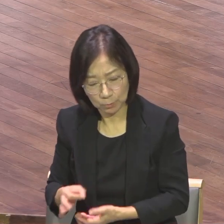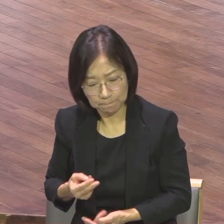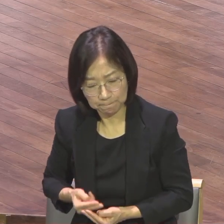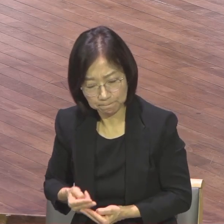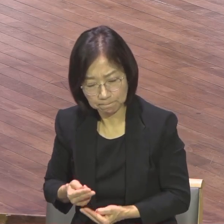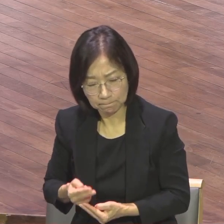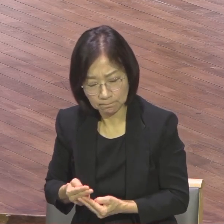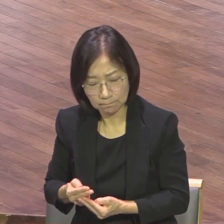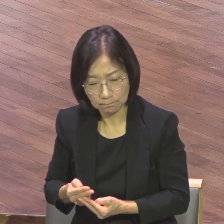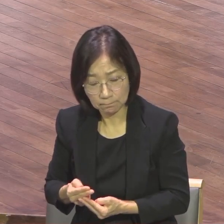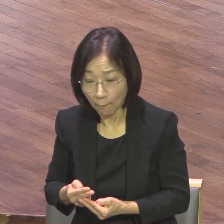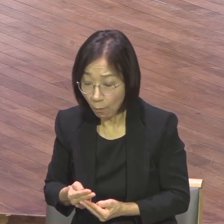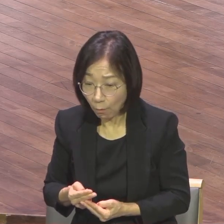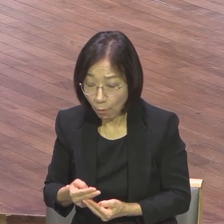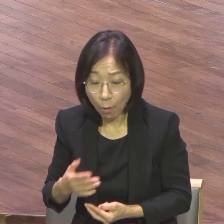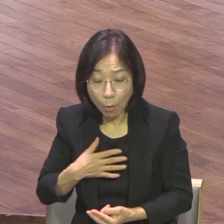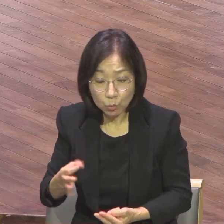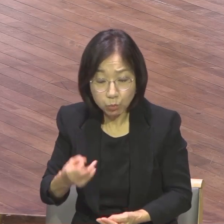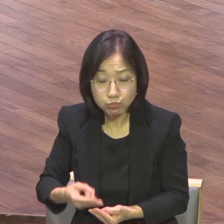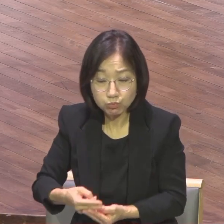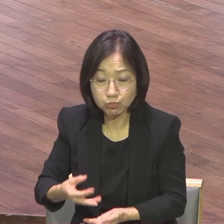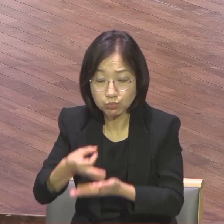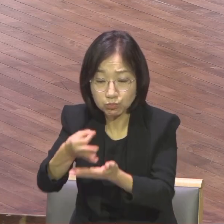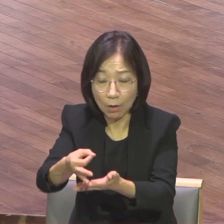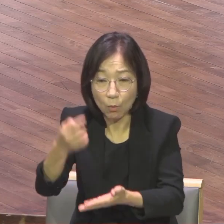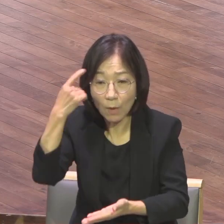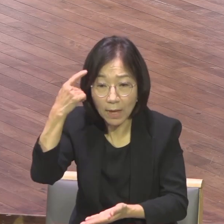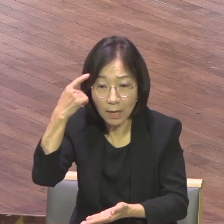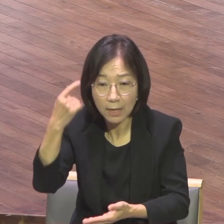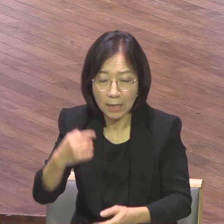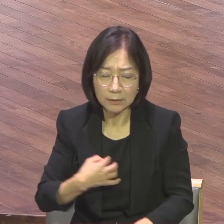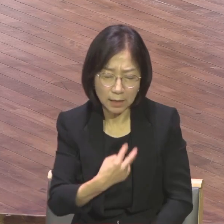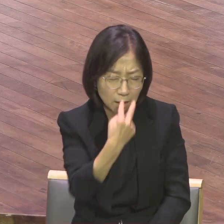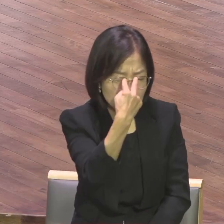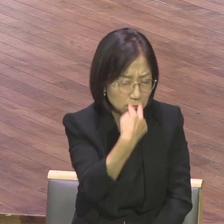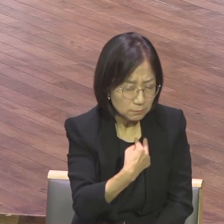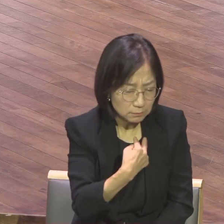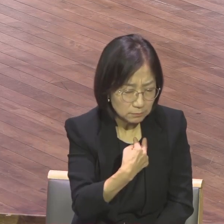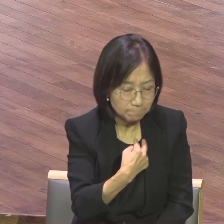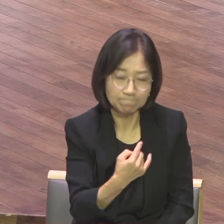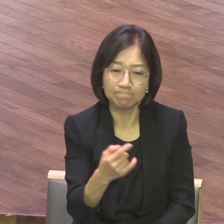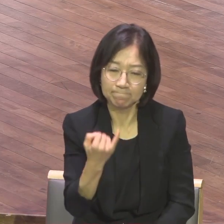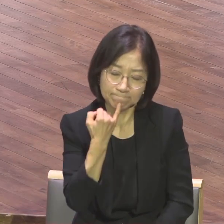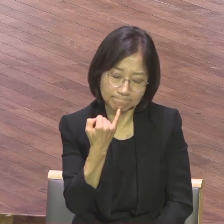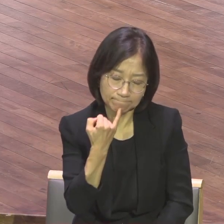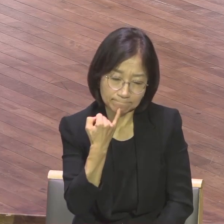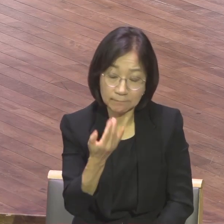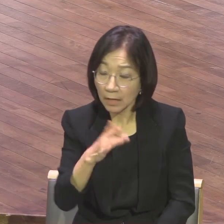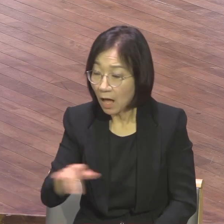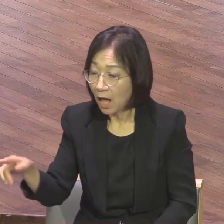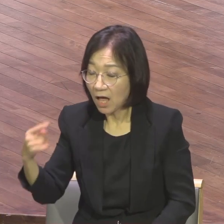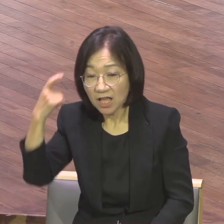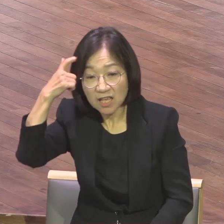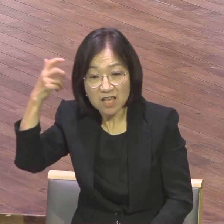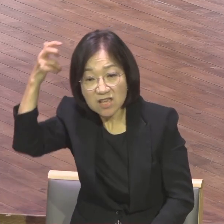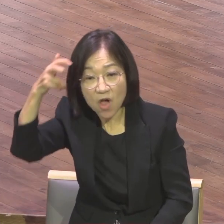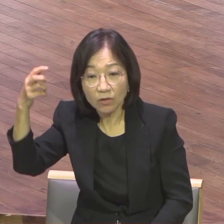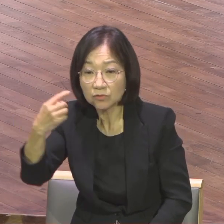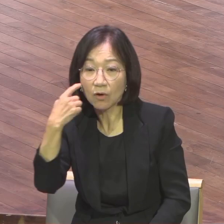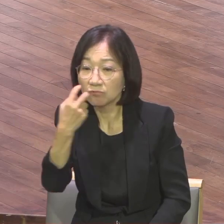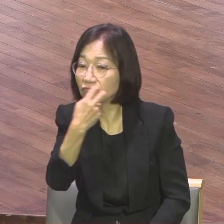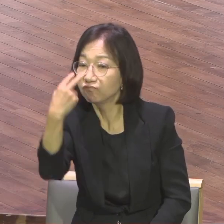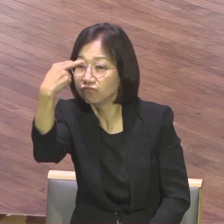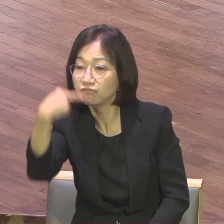드리는 이유, 예수를 몰라서 영혼이 어둡고 보이지 않는 곳에 있는 사람들에게